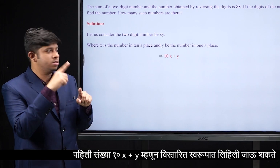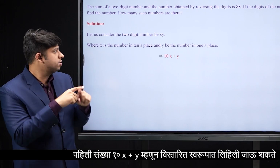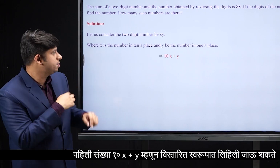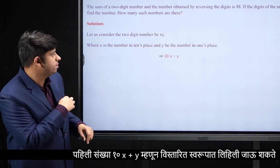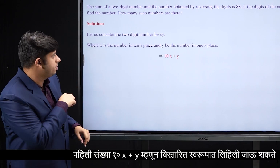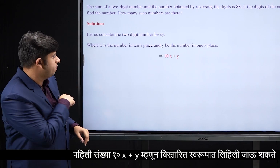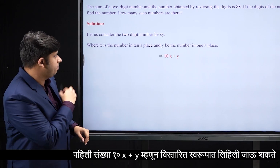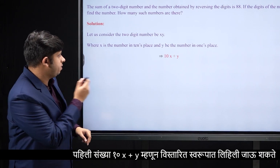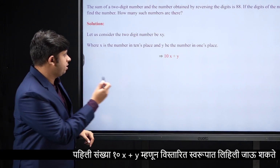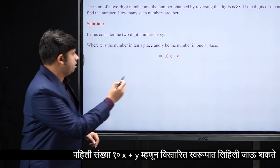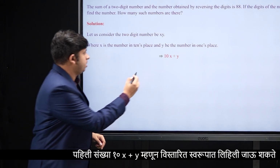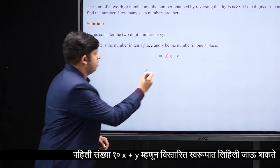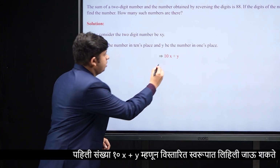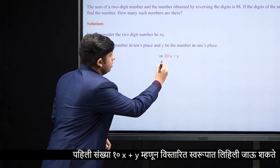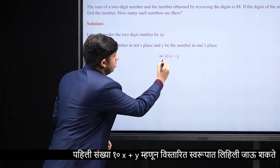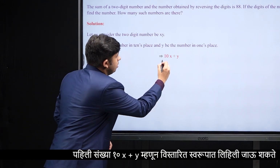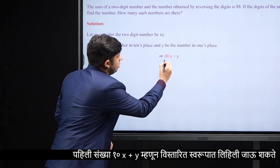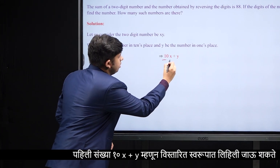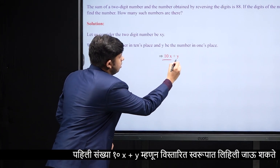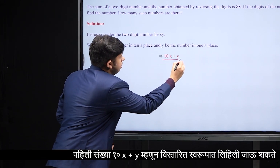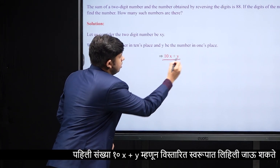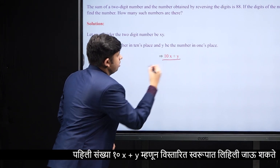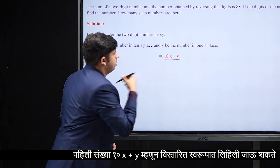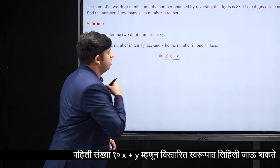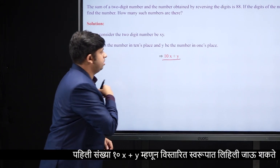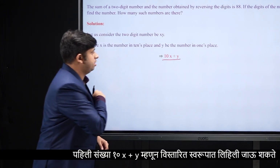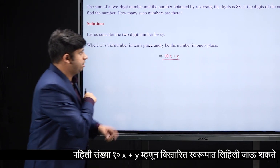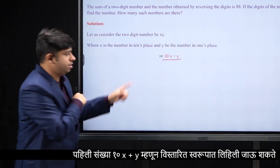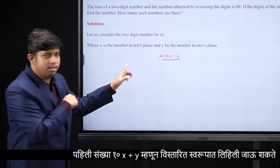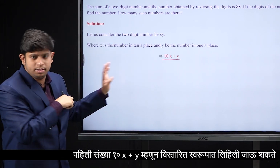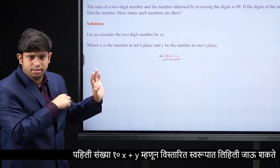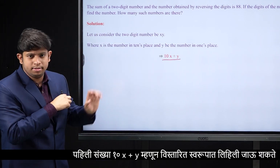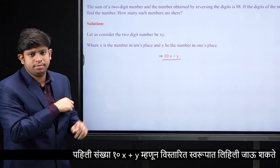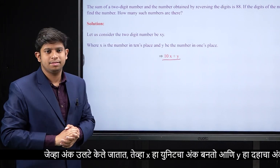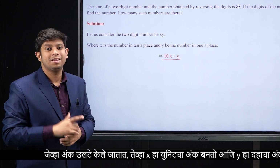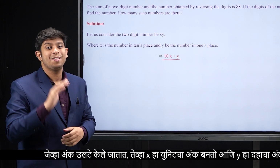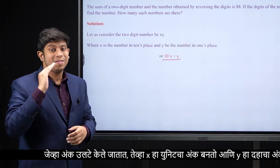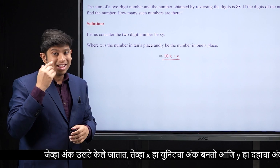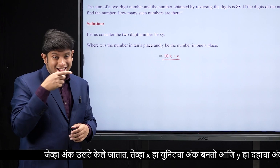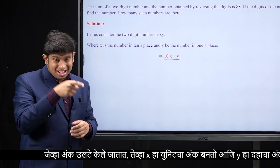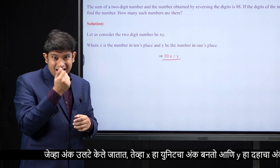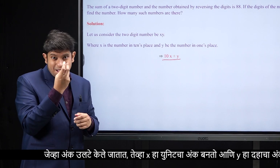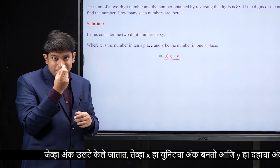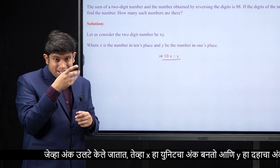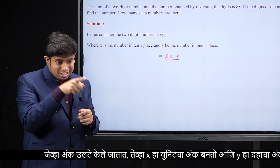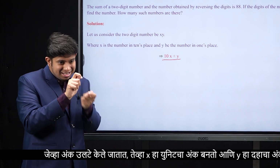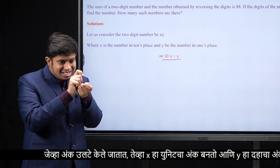10x अधिक y म्हणून विस्तारित स्वरूपात लिहिलेली जाऊ शकते. जेव्हा अंक उलटे केले जातात